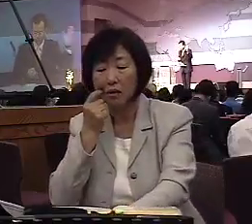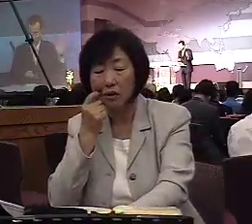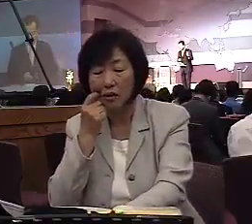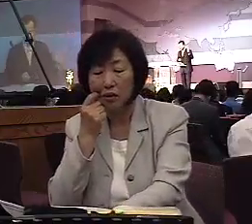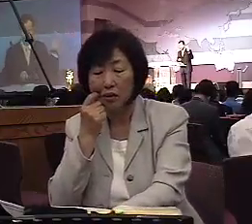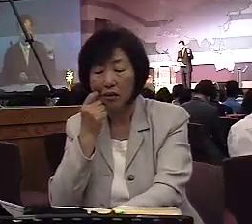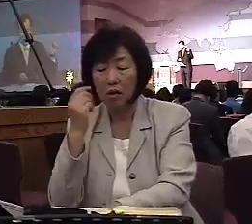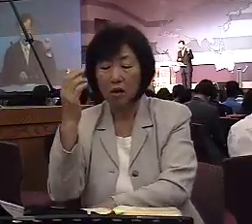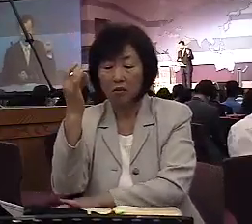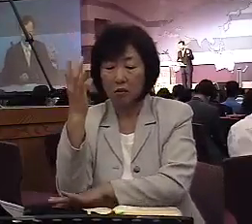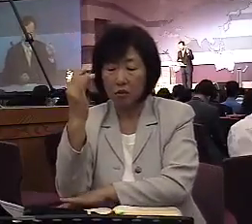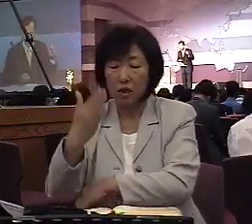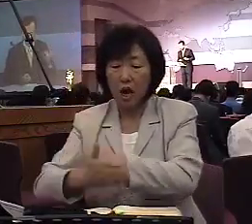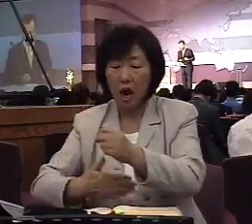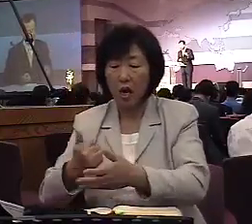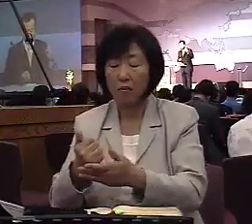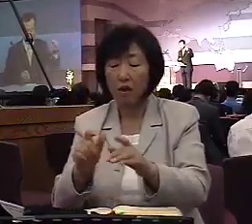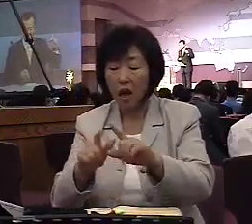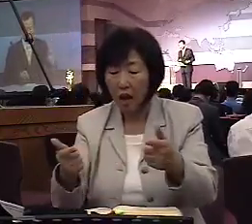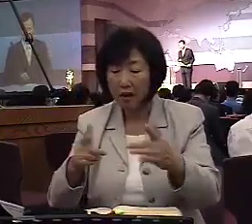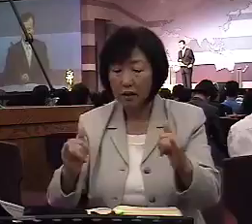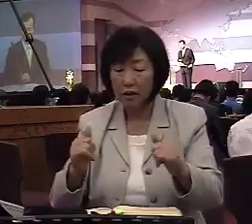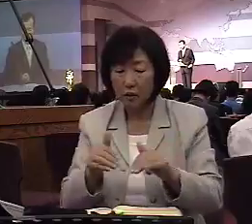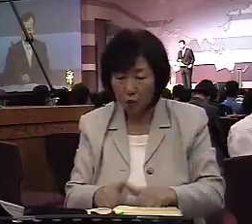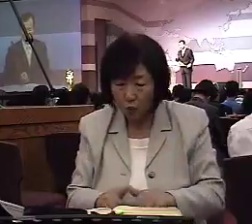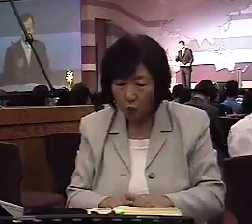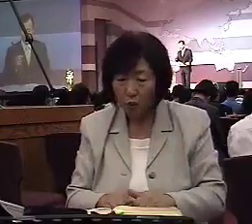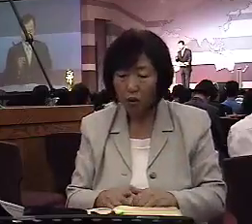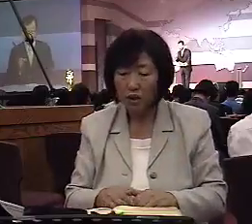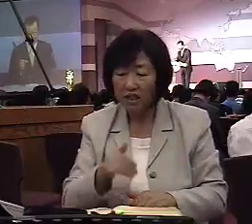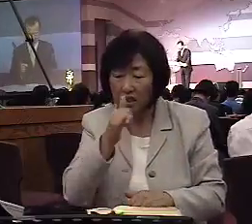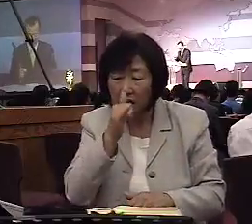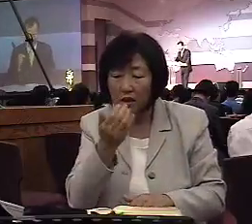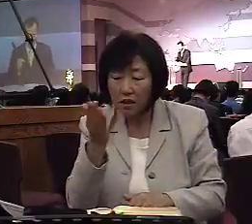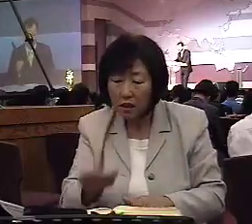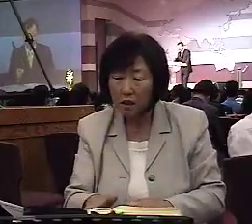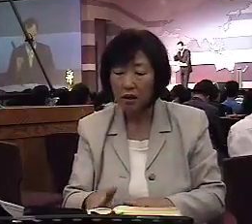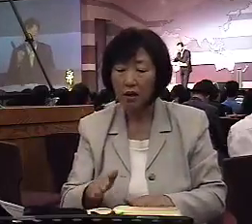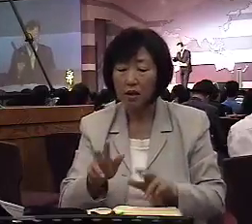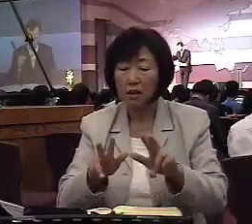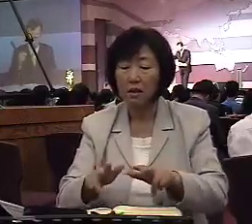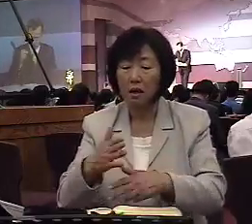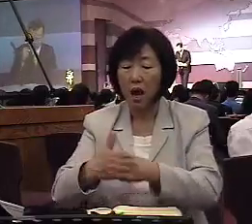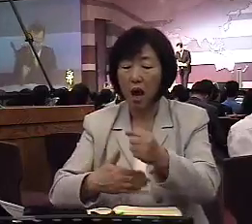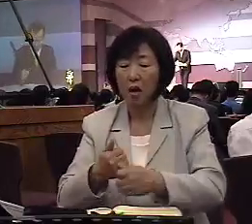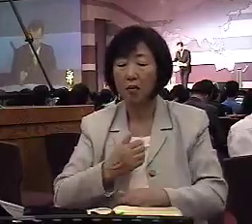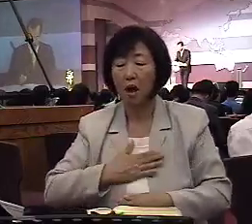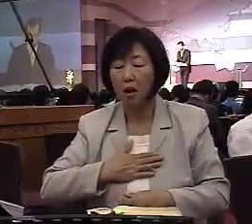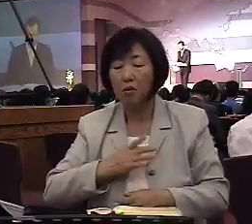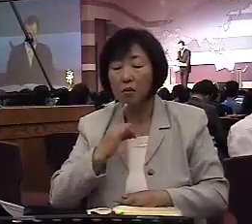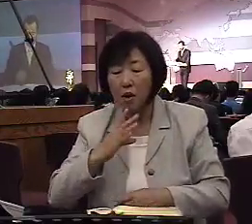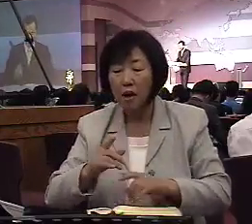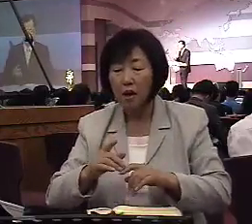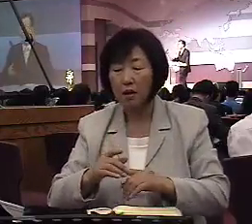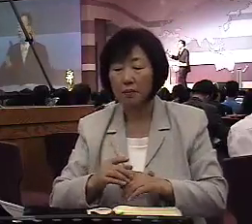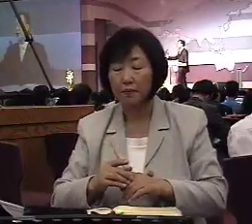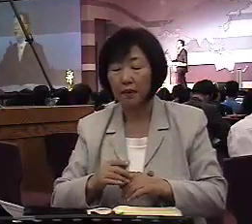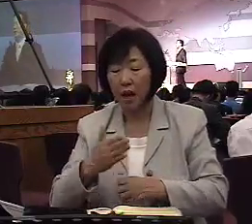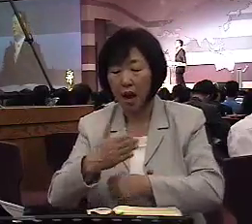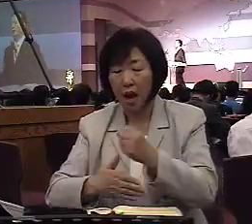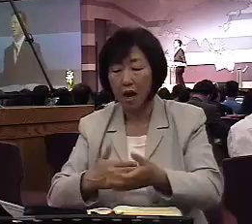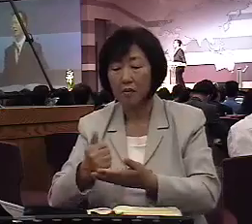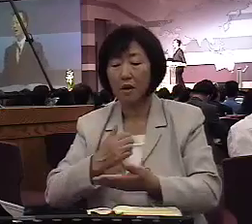못하여 본질상 하나님이 아닌 자들에게 종노릇 하였으나 이제는 너희가 하나님을 알 뿐더러 하나님의